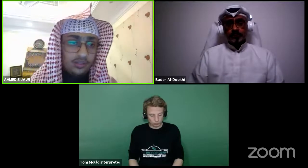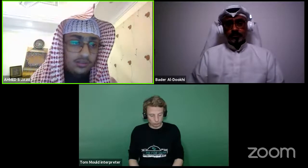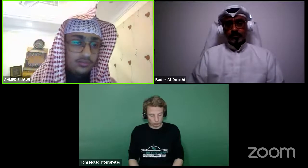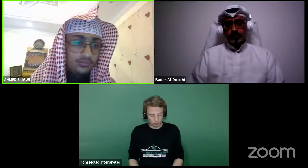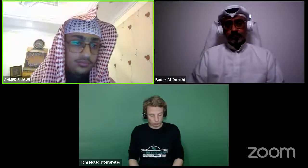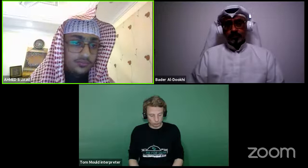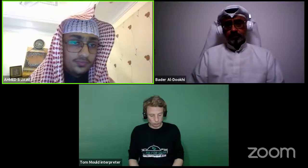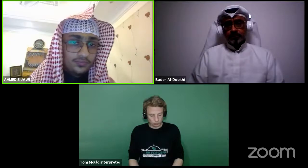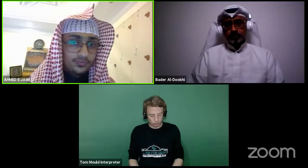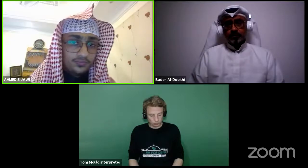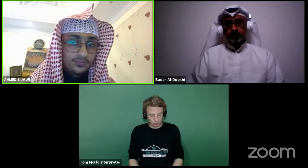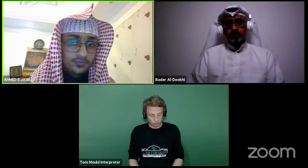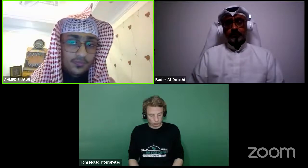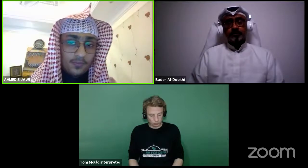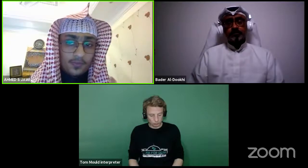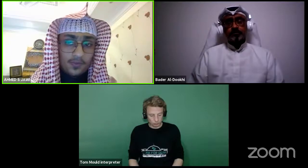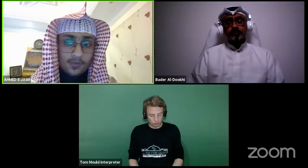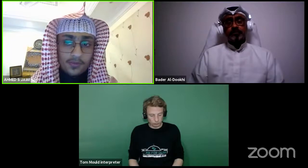للعالمين.